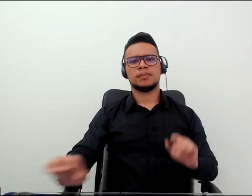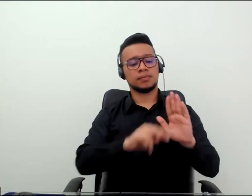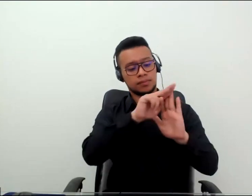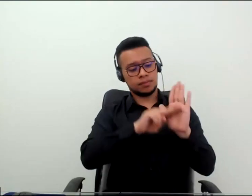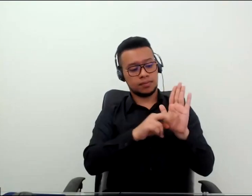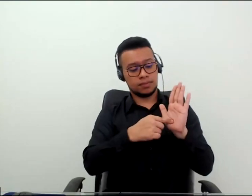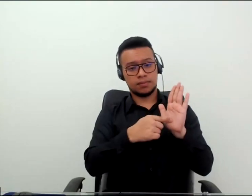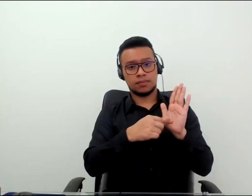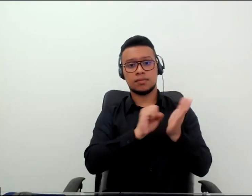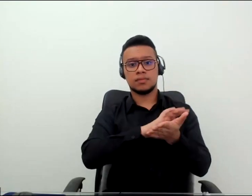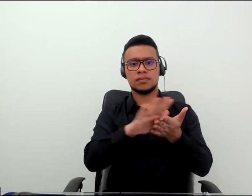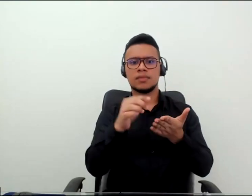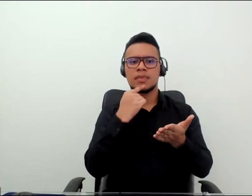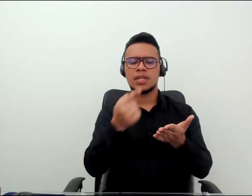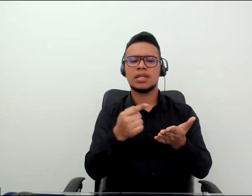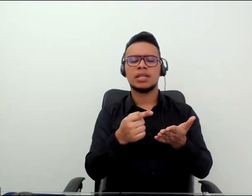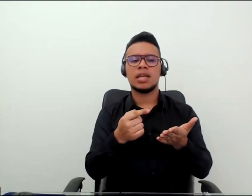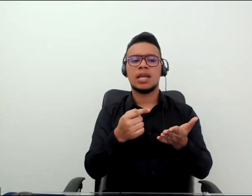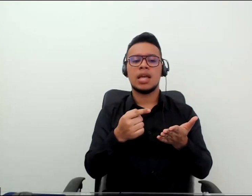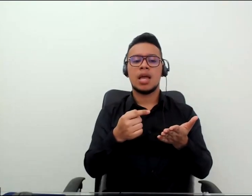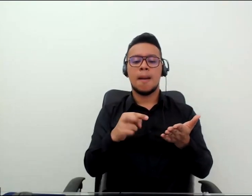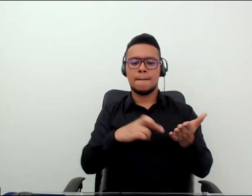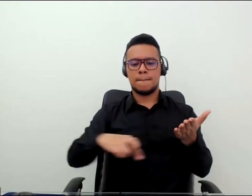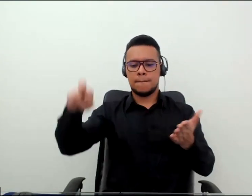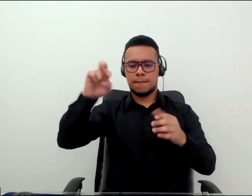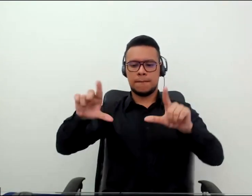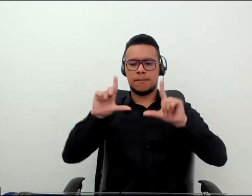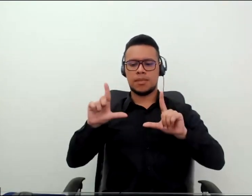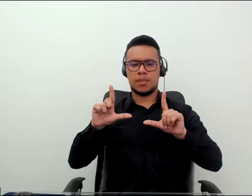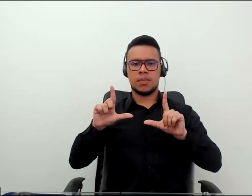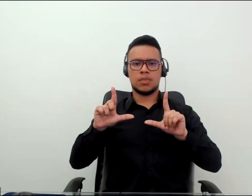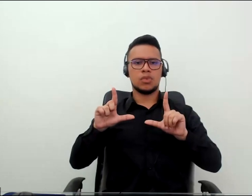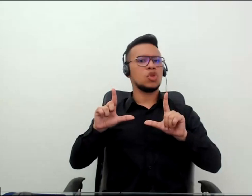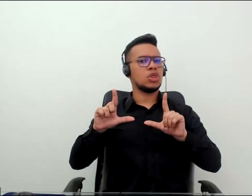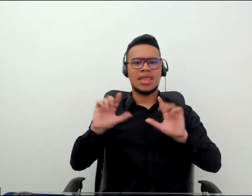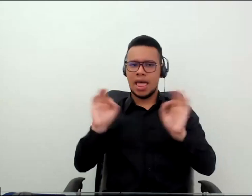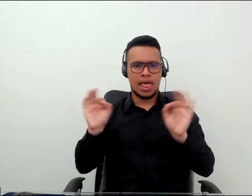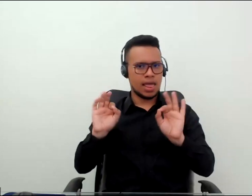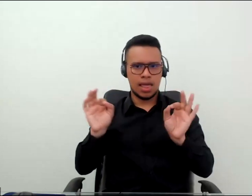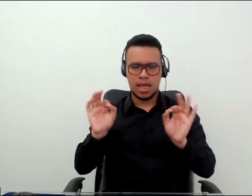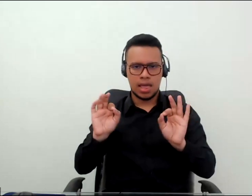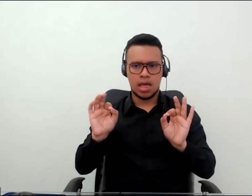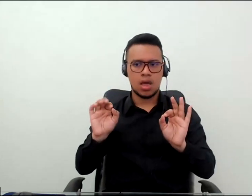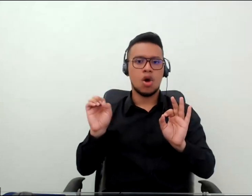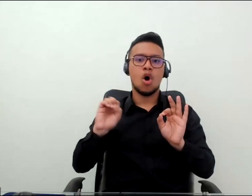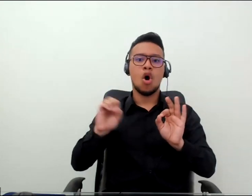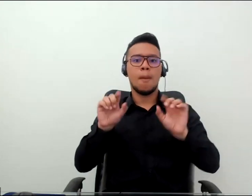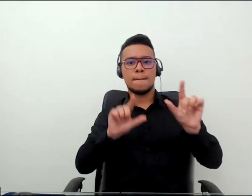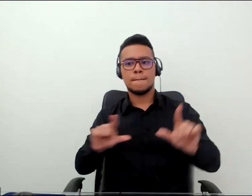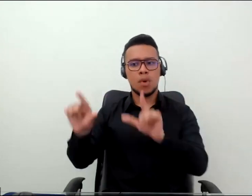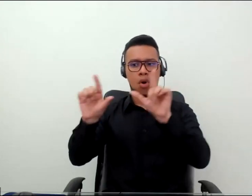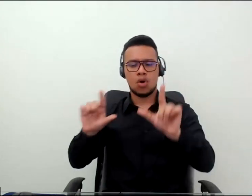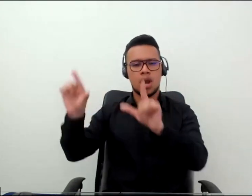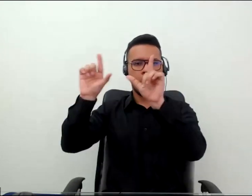es no tener un título profesional universitario ni de posgrado pero si el estudiante presenta un